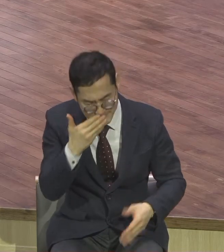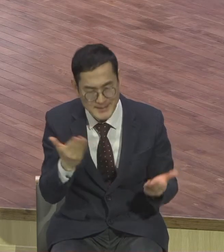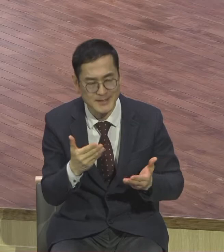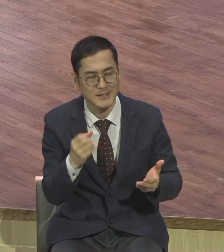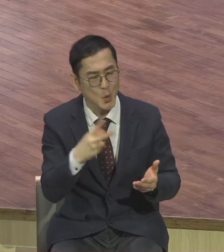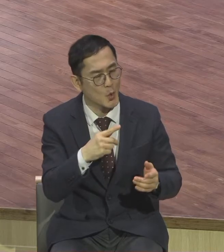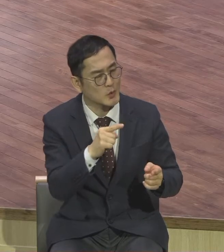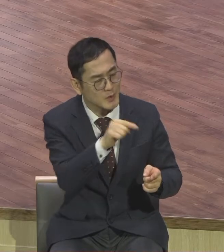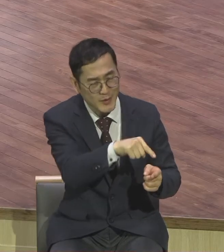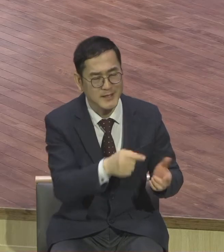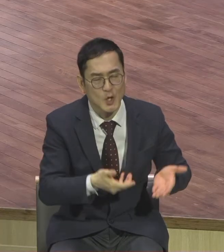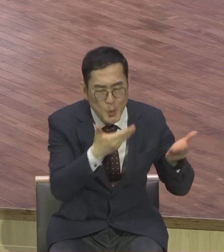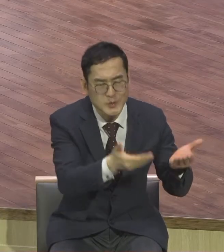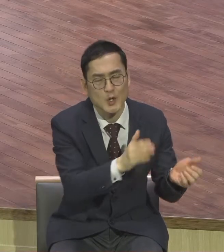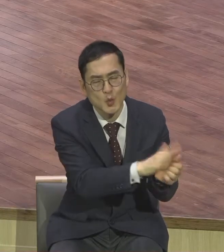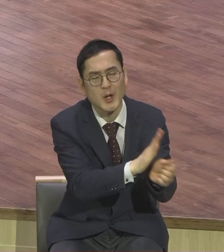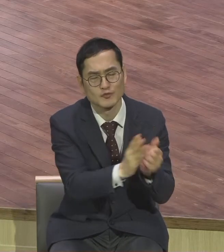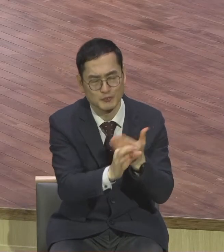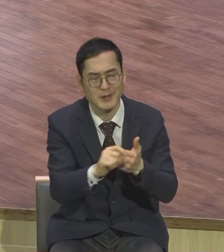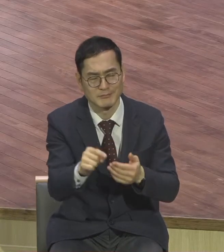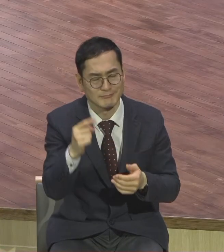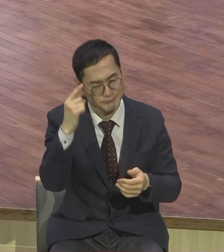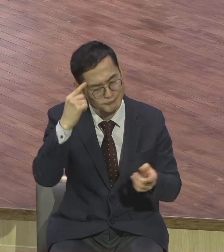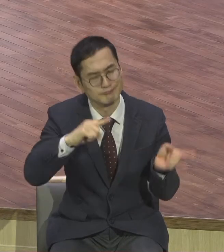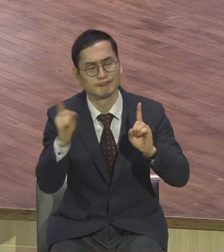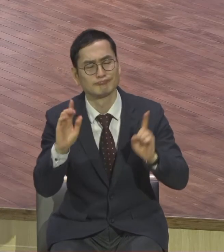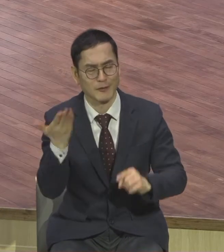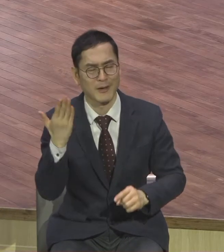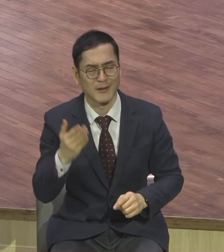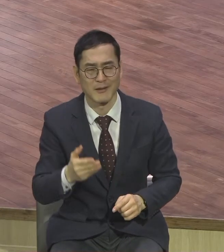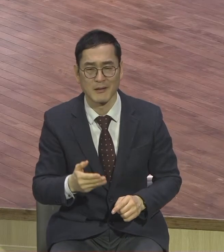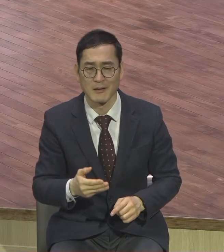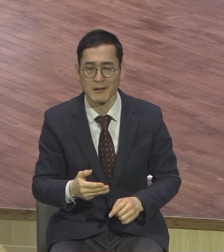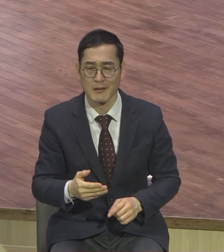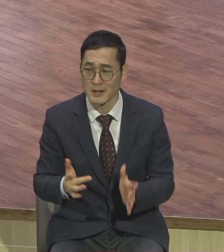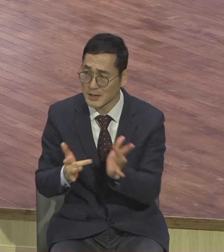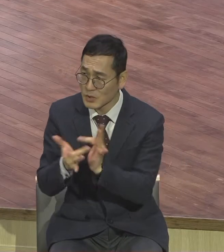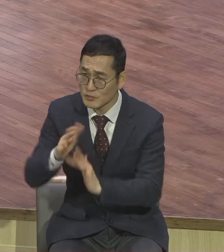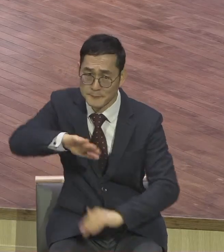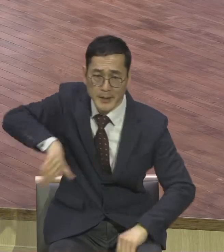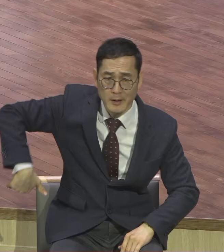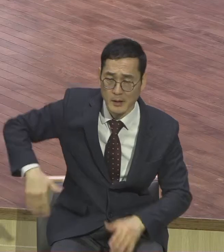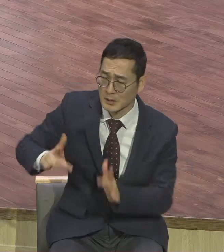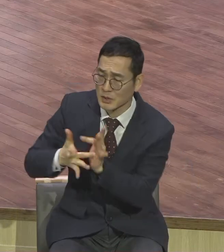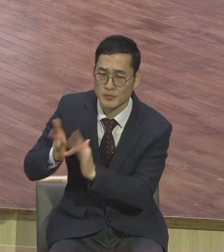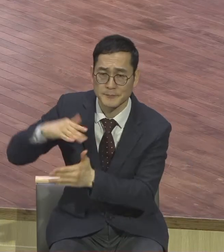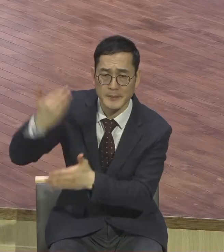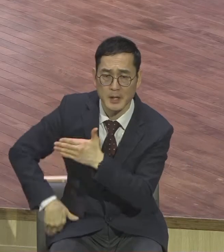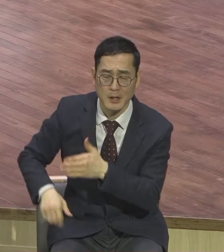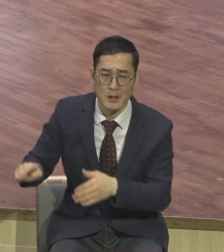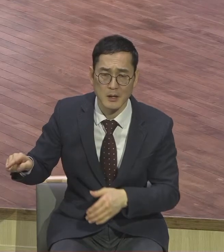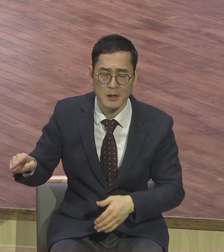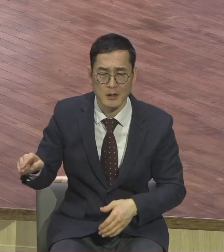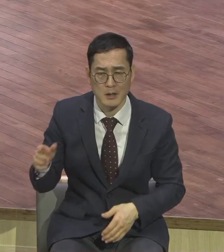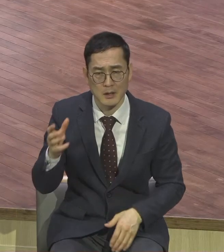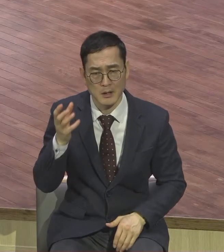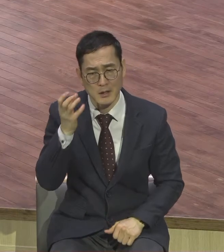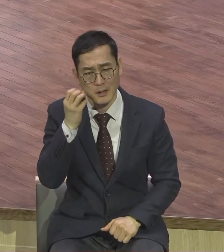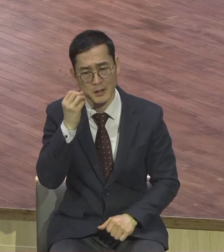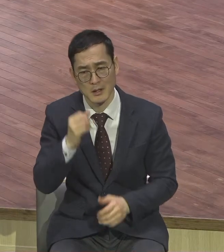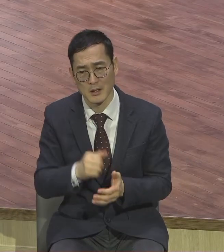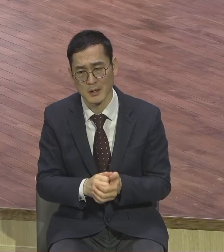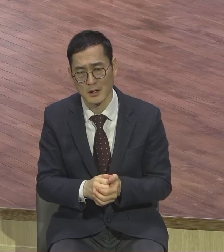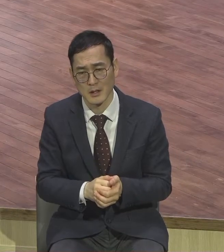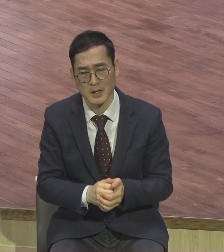윤리 도덕 좋은 말이지요. 다른 종교 다 하고 있습니다. 우리보다 훨씬 더 전주교 불교가 더